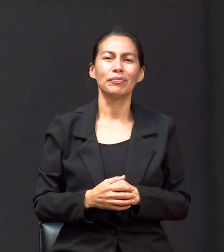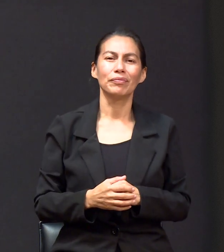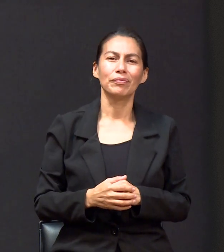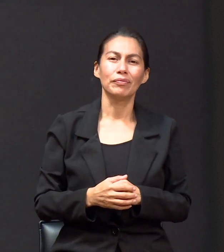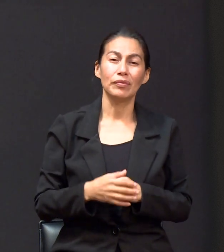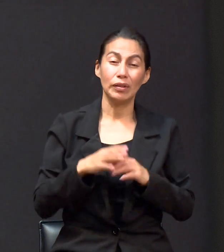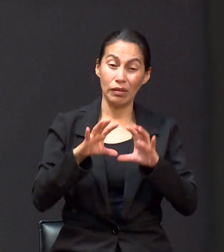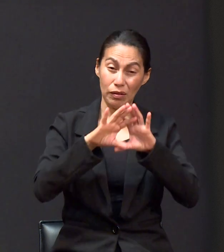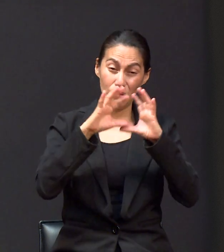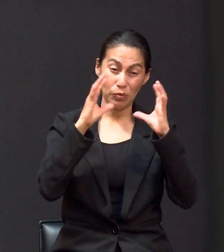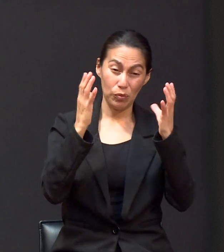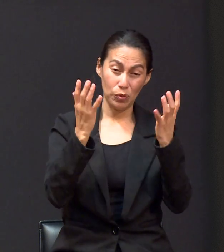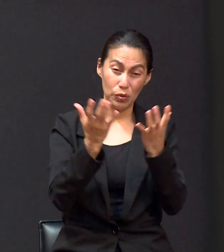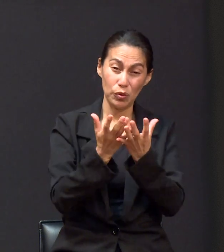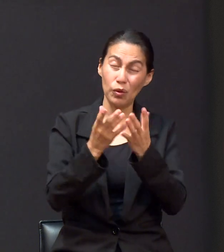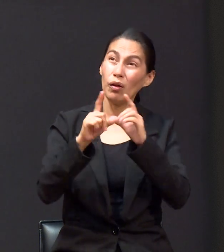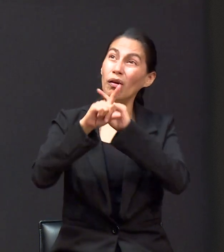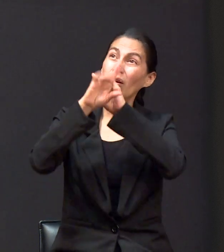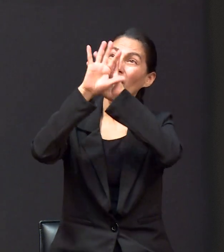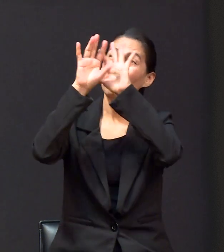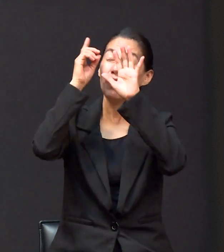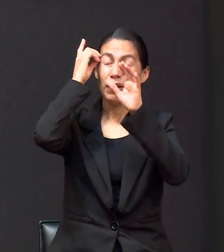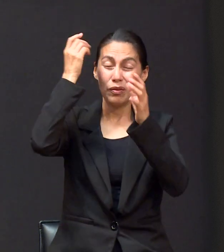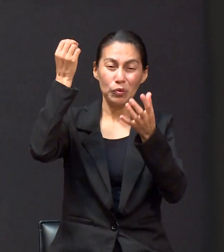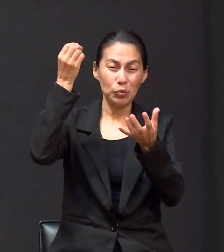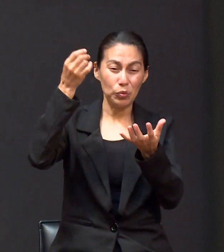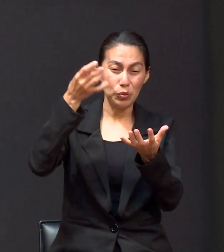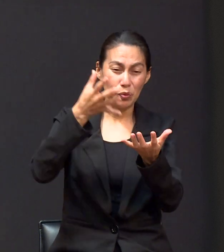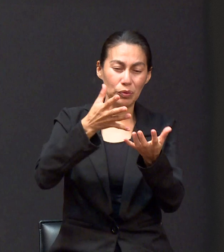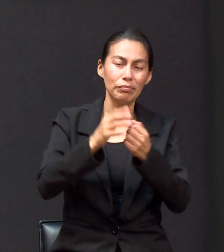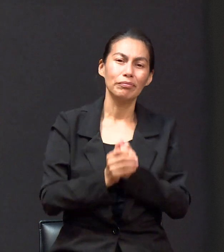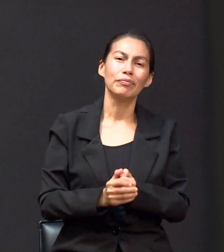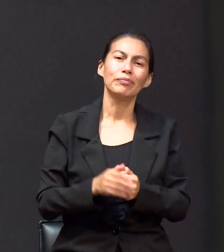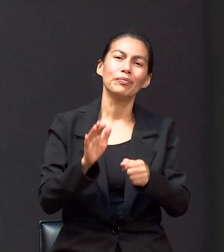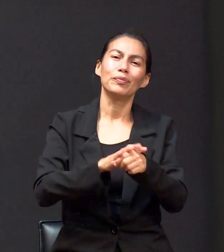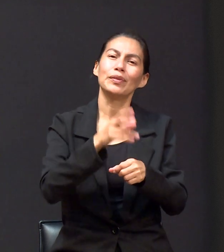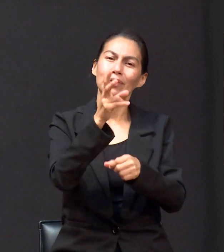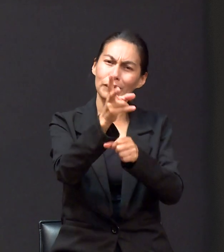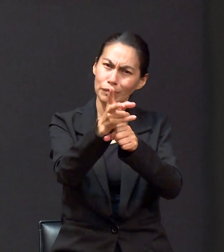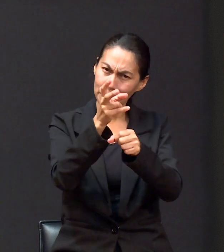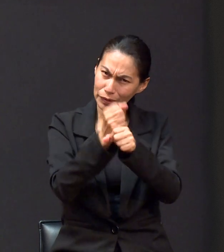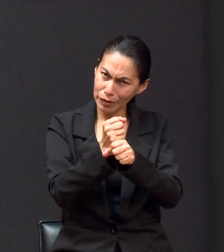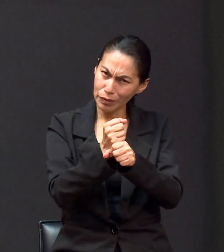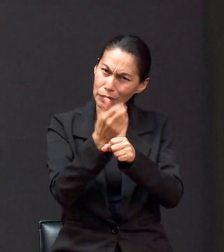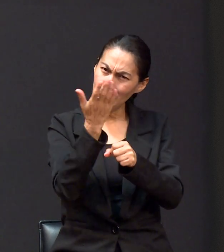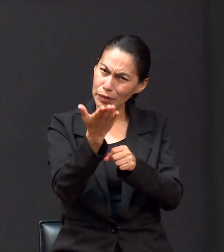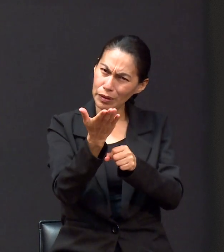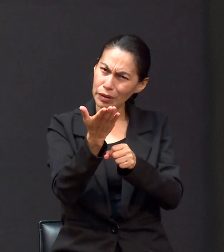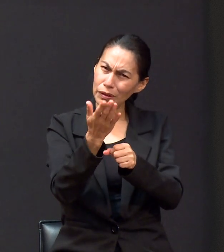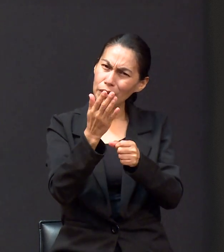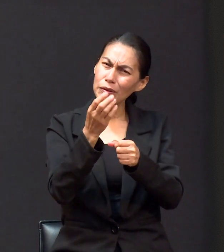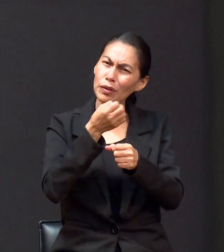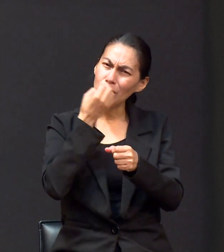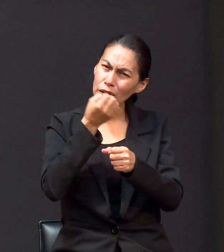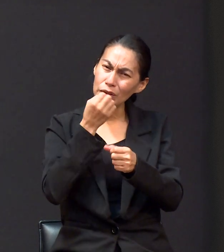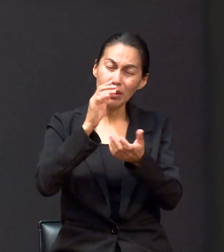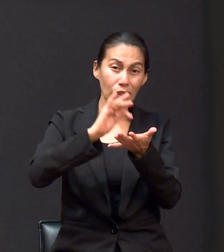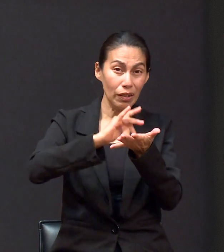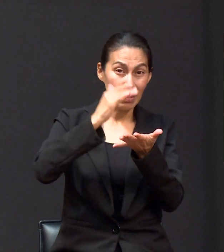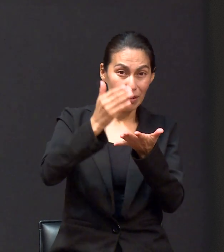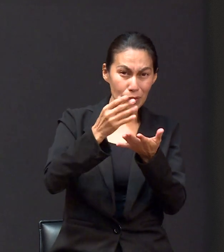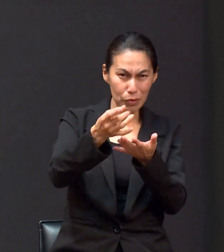realmente resplandecerá en todo el mundo. Por eso te invitamos a enviar los pedidos de oración y también